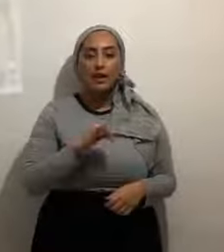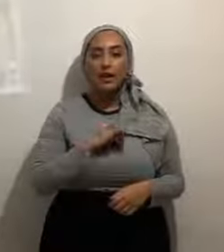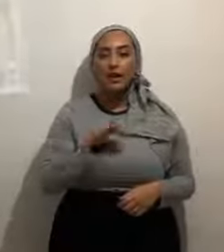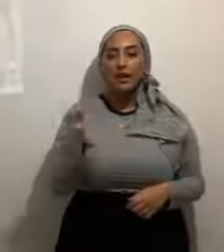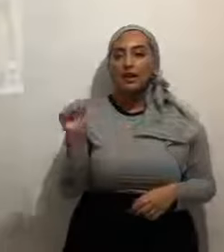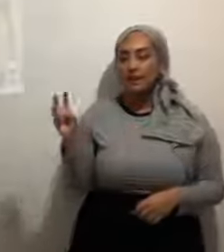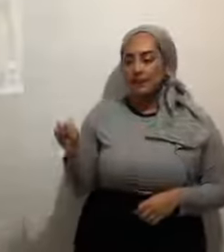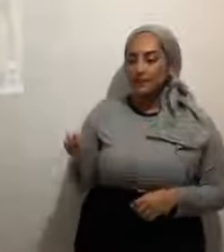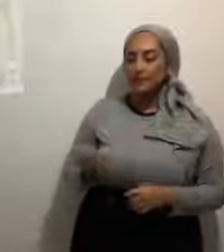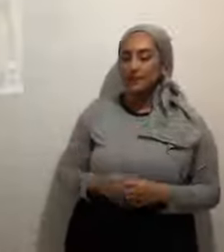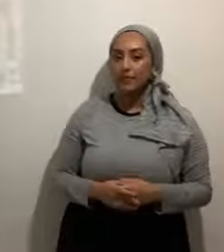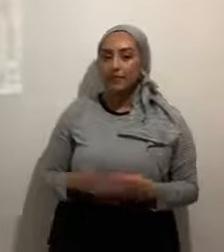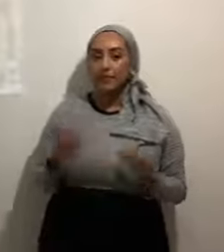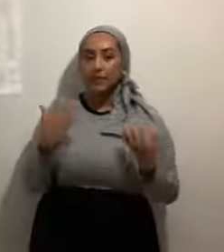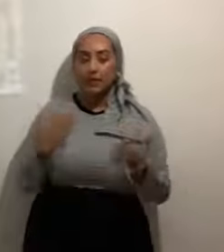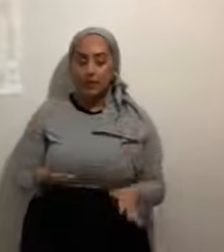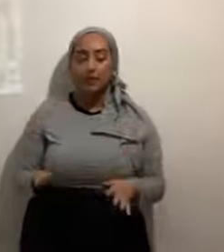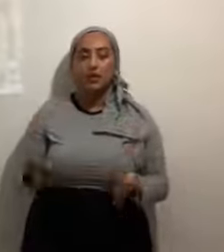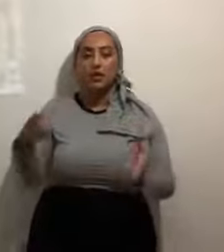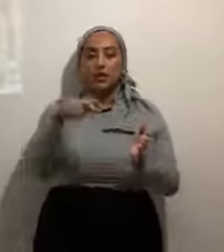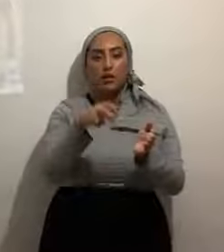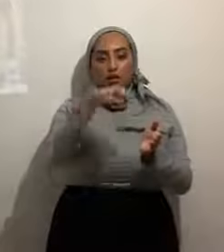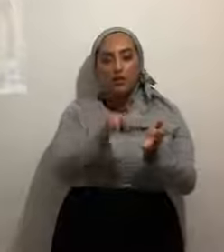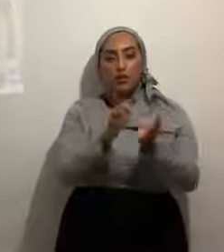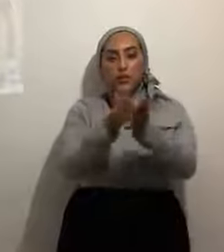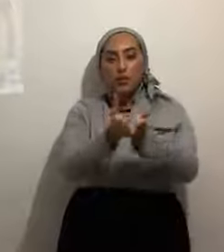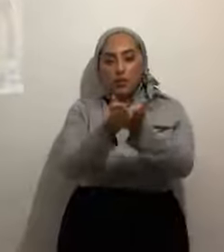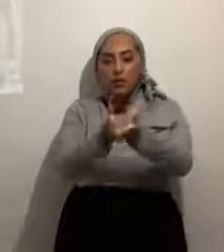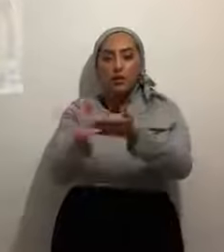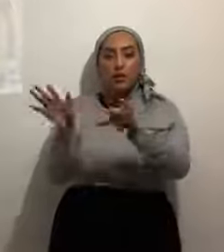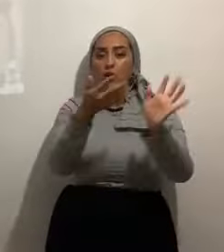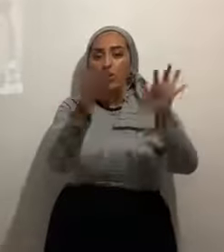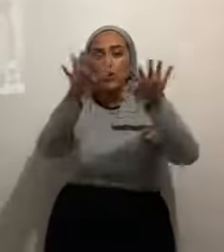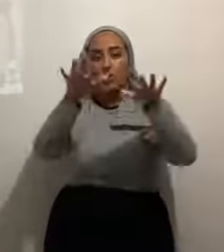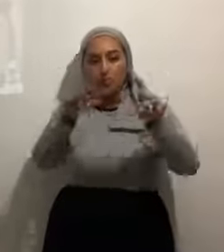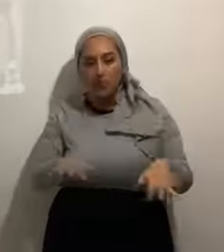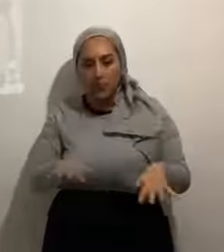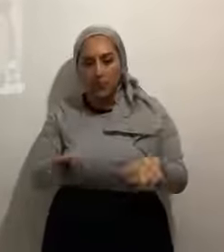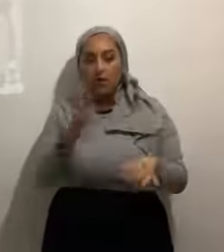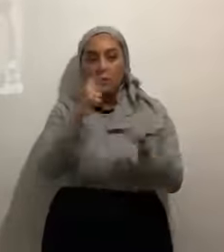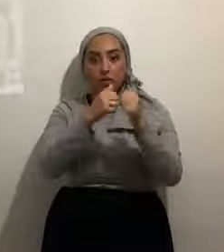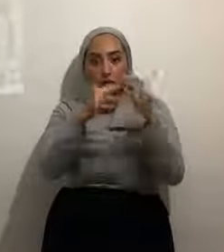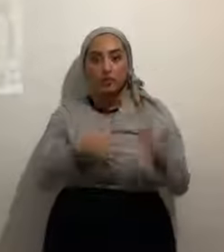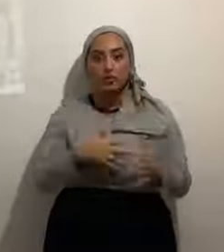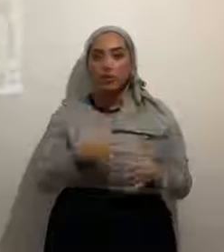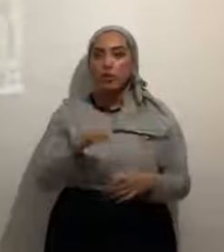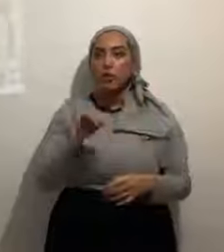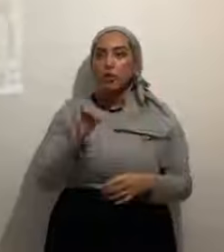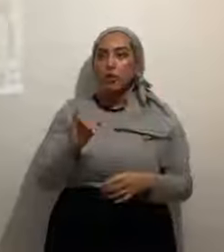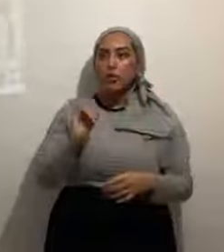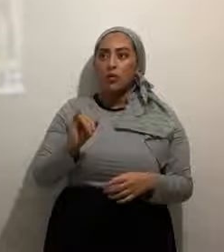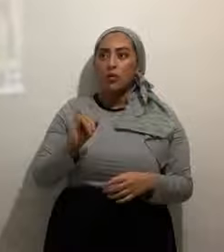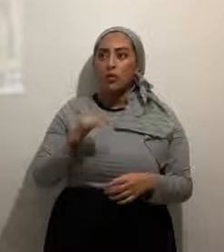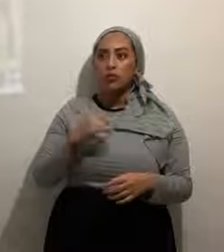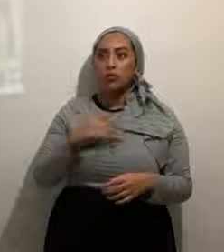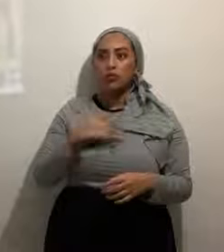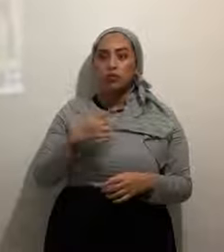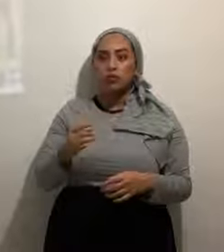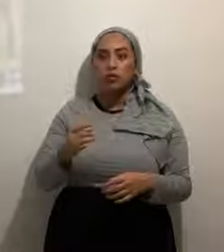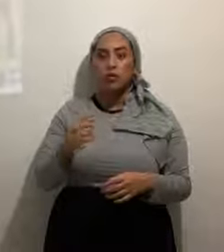yo soy. Y subió a ellos en la barca y se calmó el viento y ellos se asombraron en gran manera y se maravillaron. Porque aún no habían